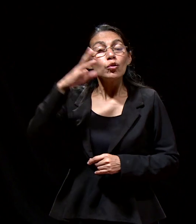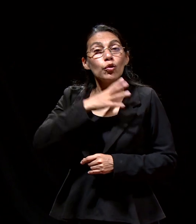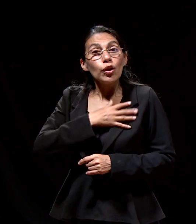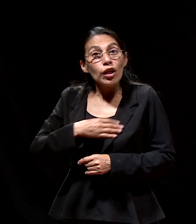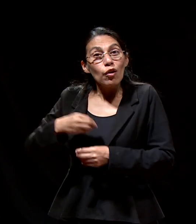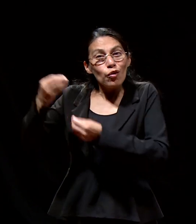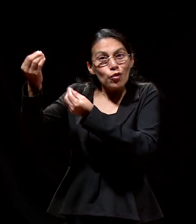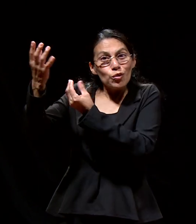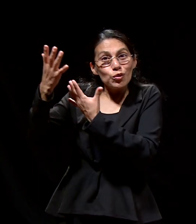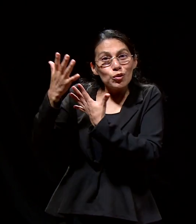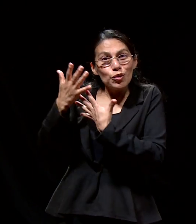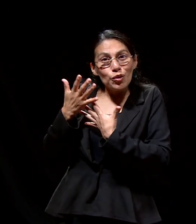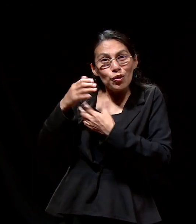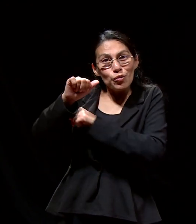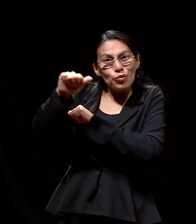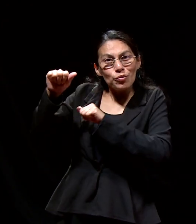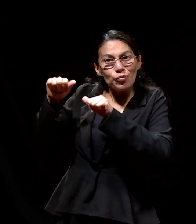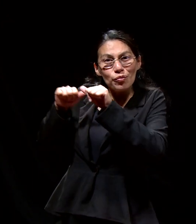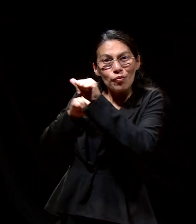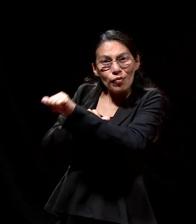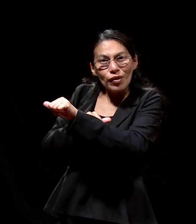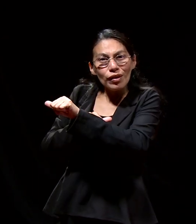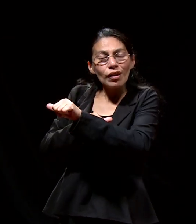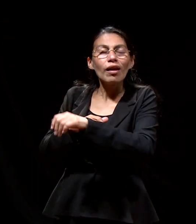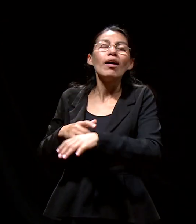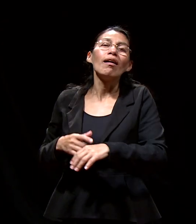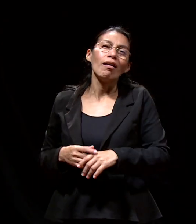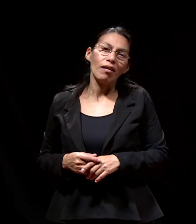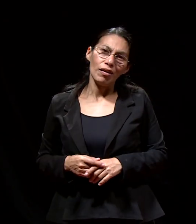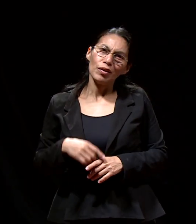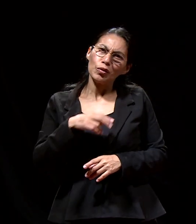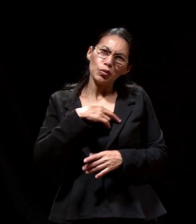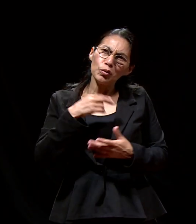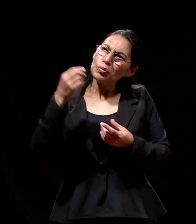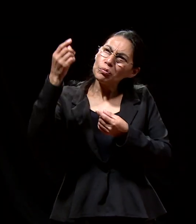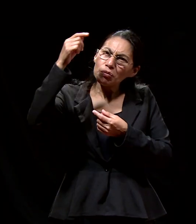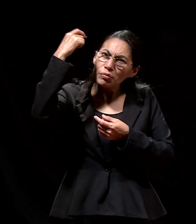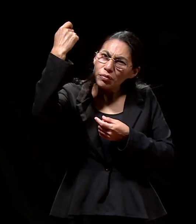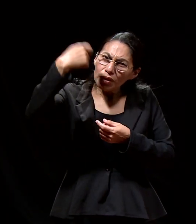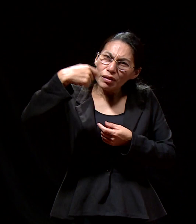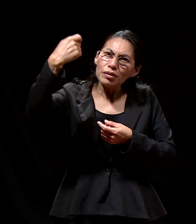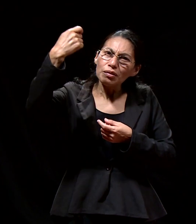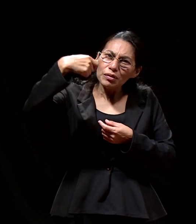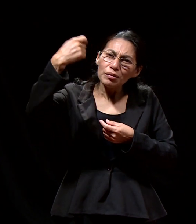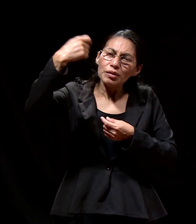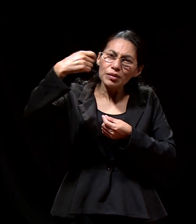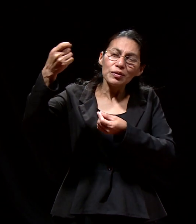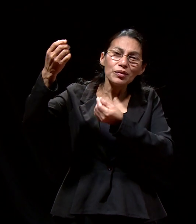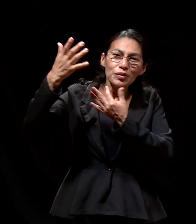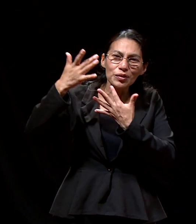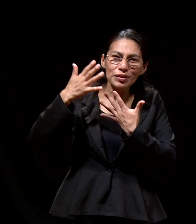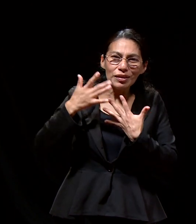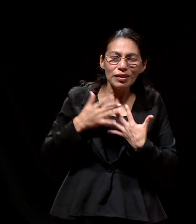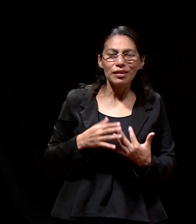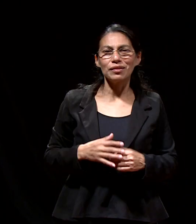propio Hijo nos otorga todas las demás bendiciones en su estela